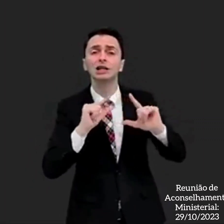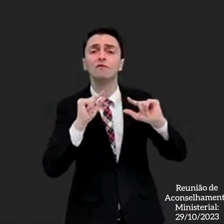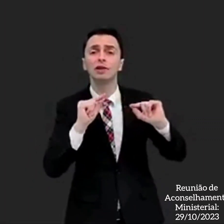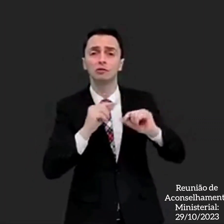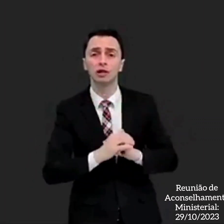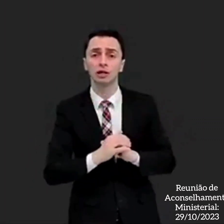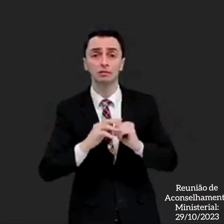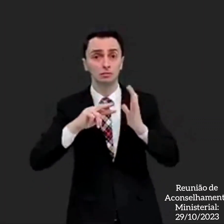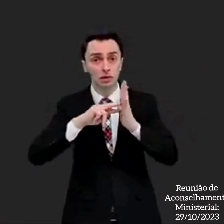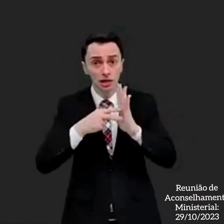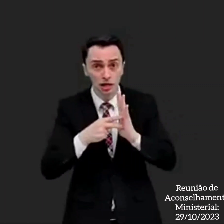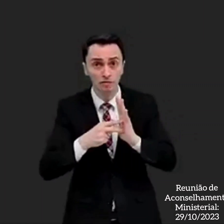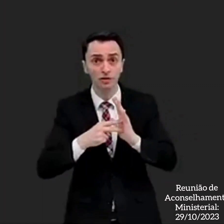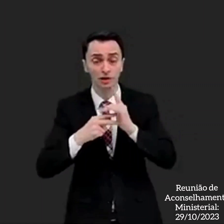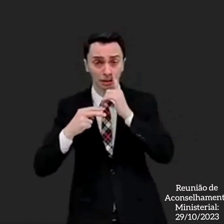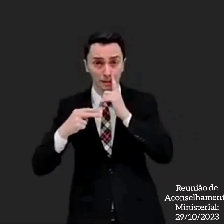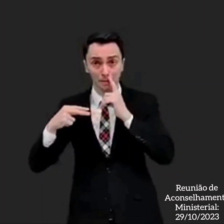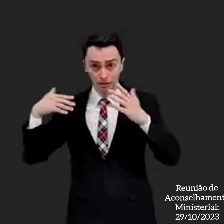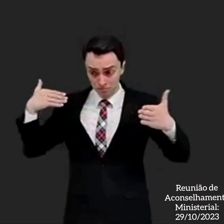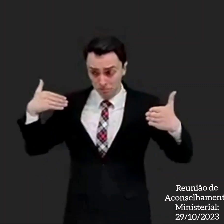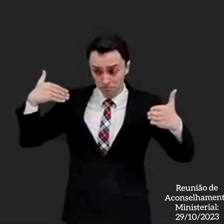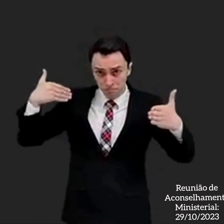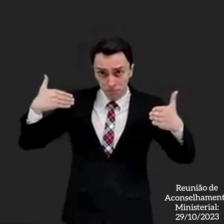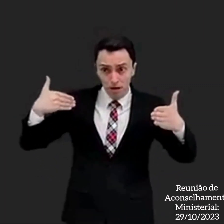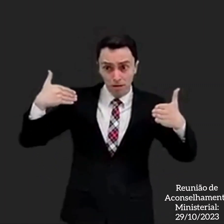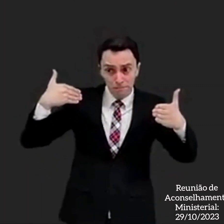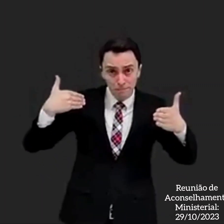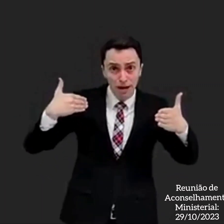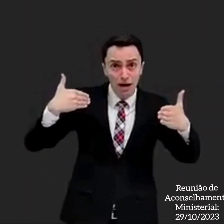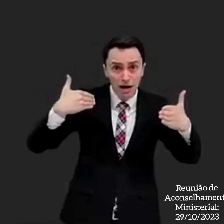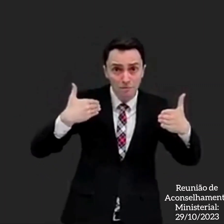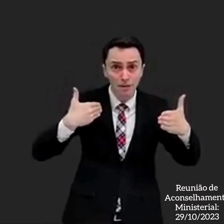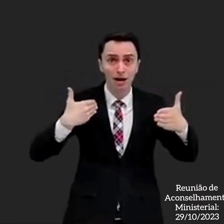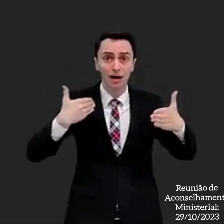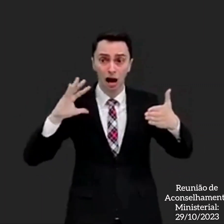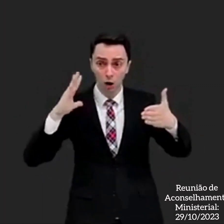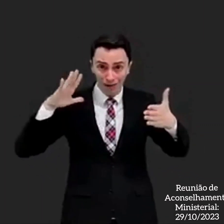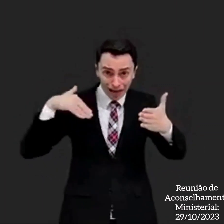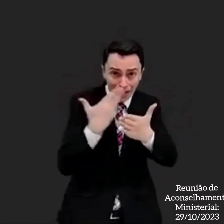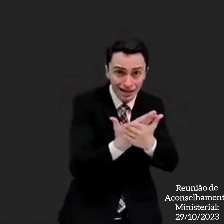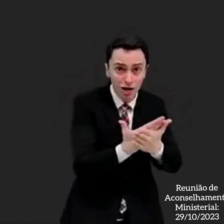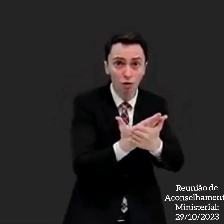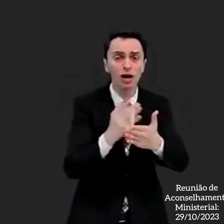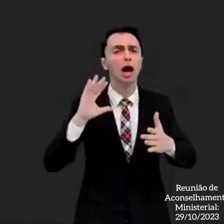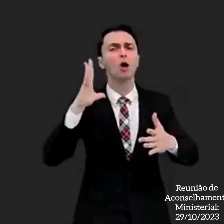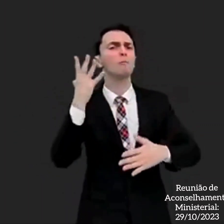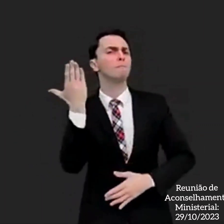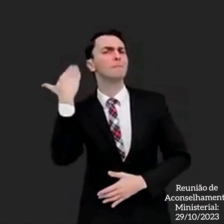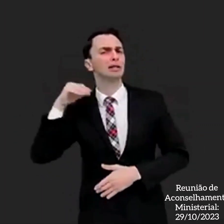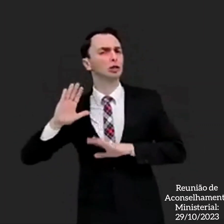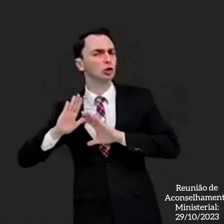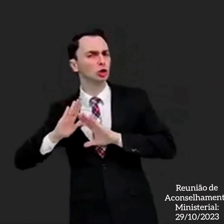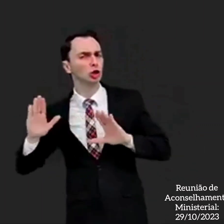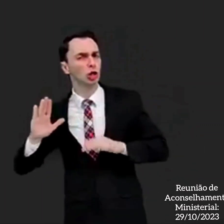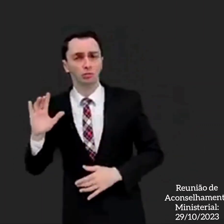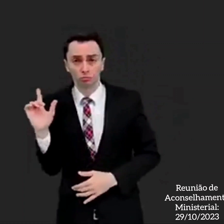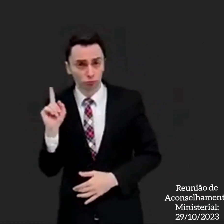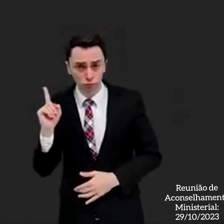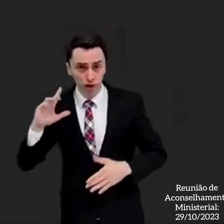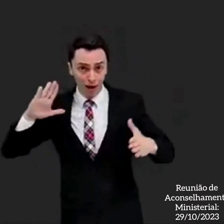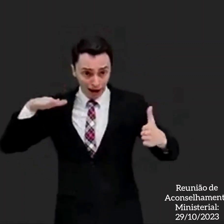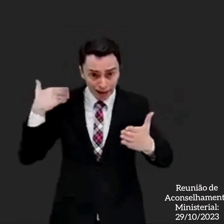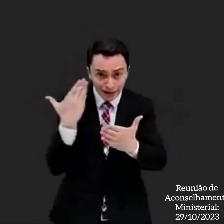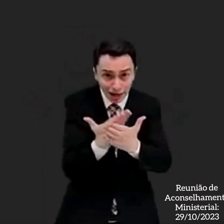ação continuada, que não se acha presa ao passado, pois não se acabou, visto